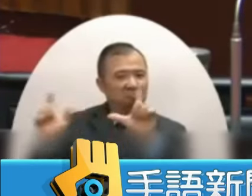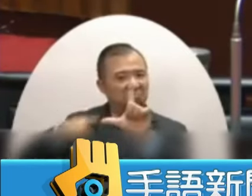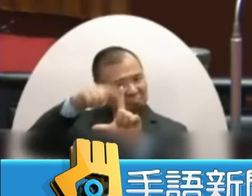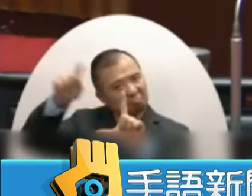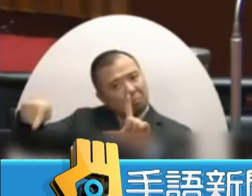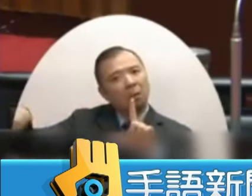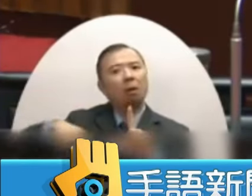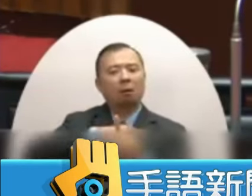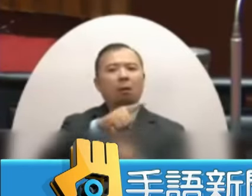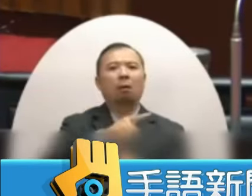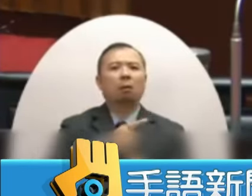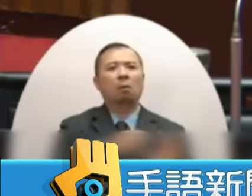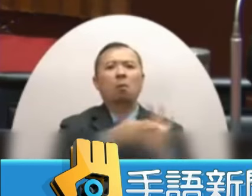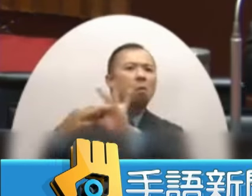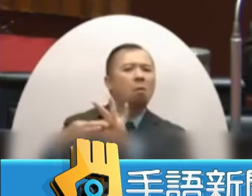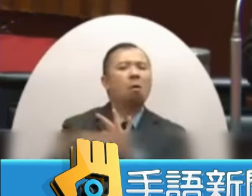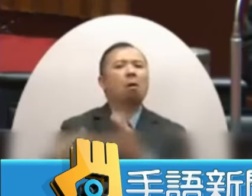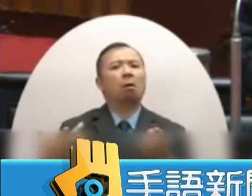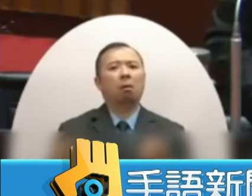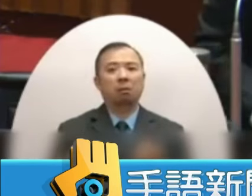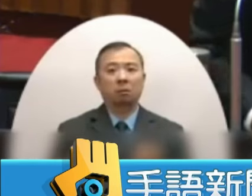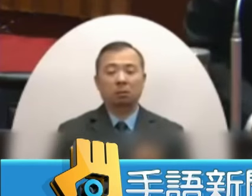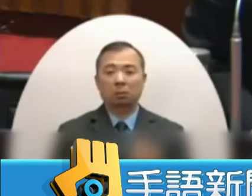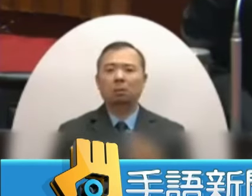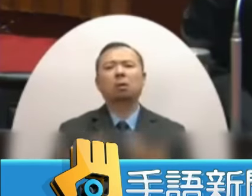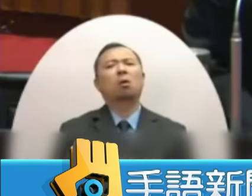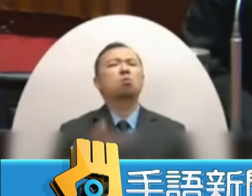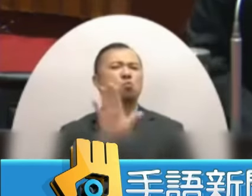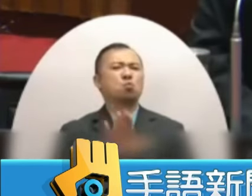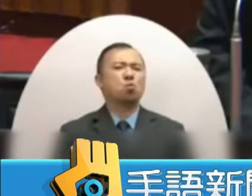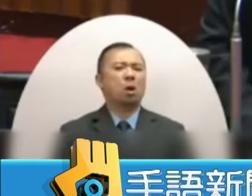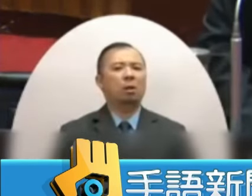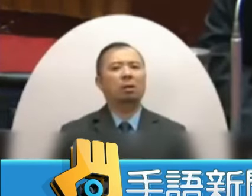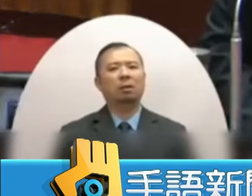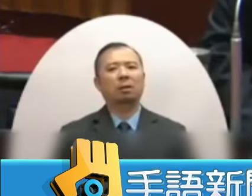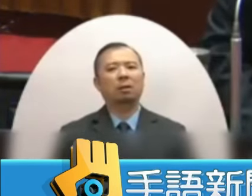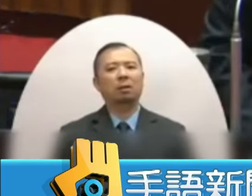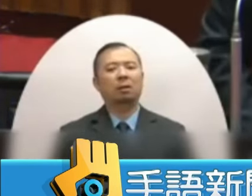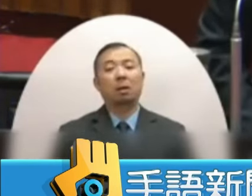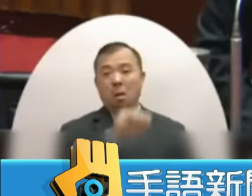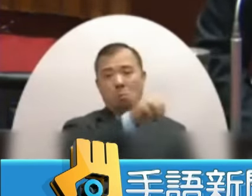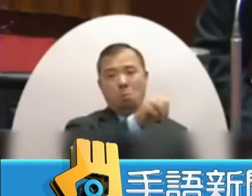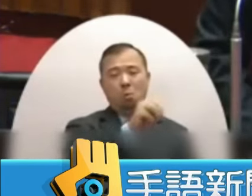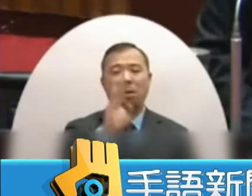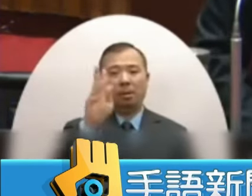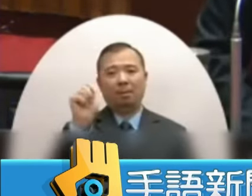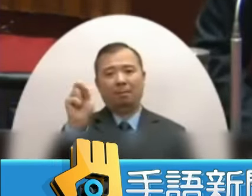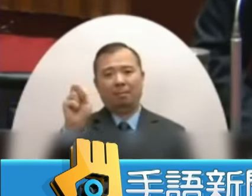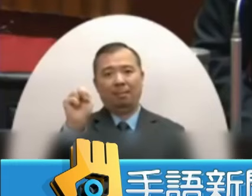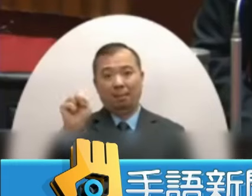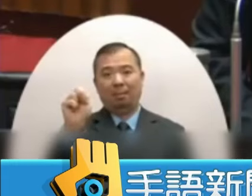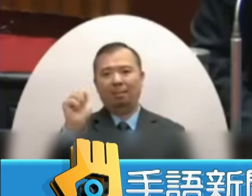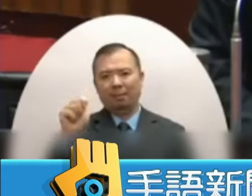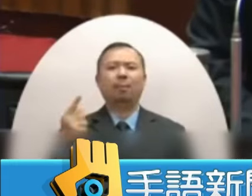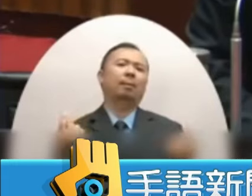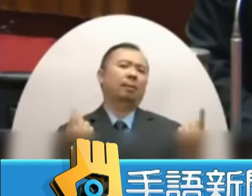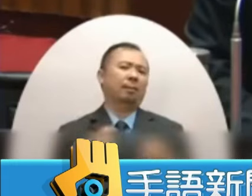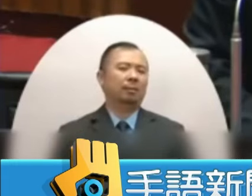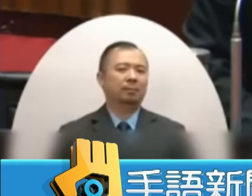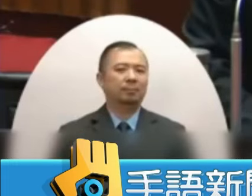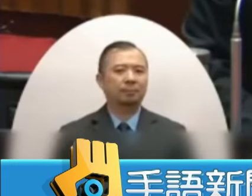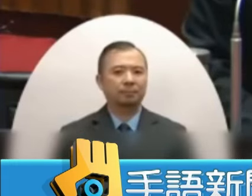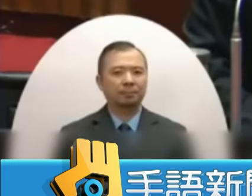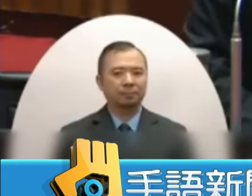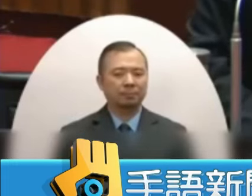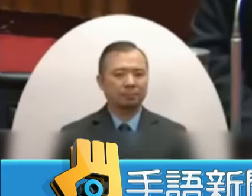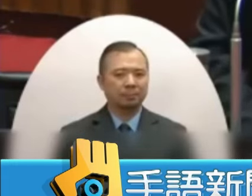临床试验成功的时候， 上上下下不安的啦， 有啦，你得看莫德纳和 BNT 就好了。 我已经还没讲好内线交易，你